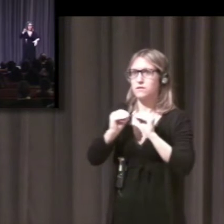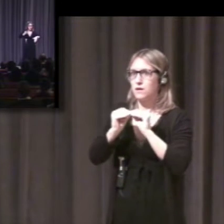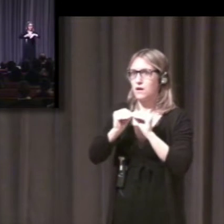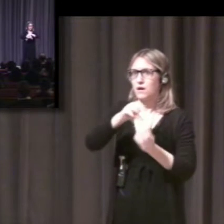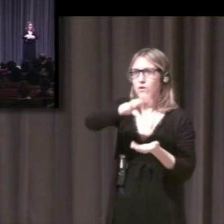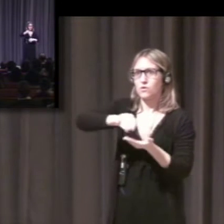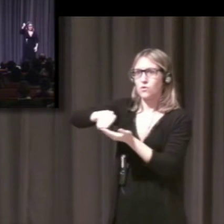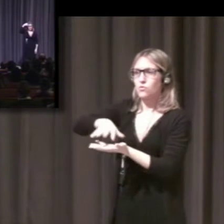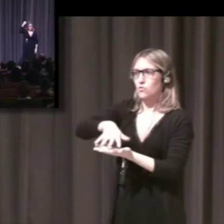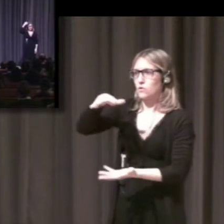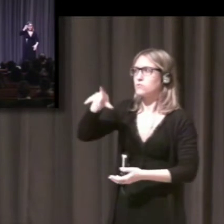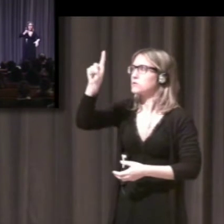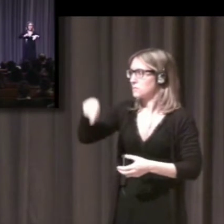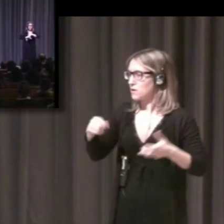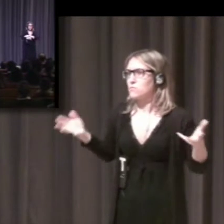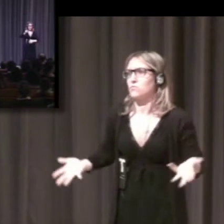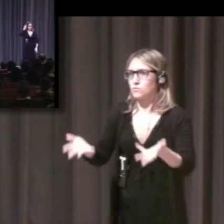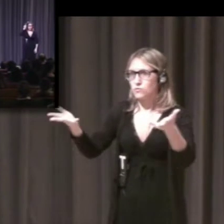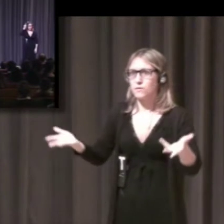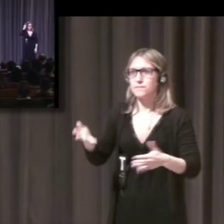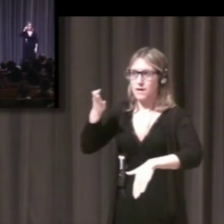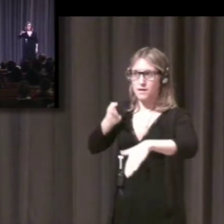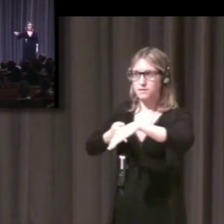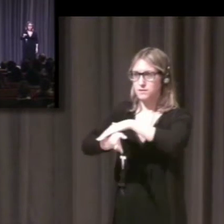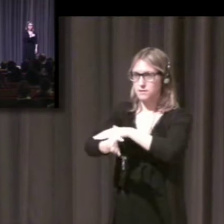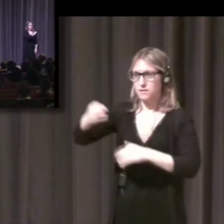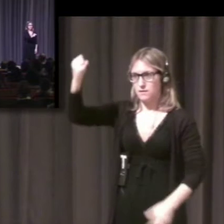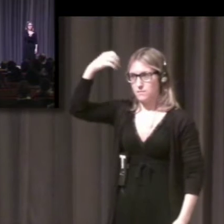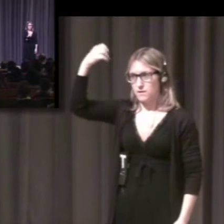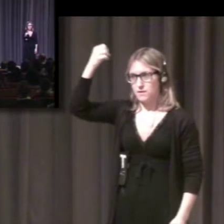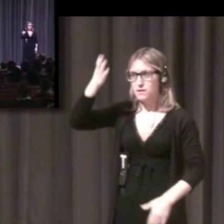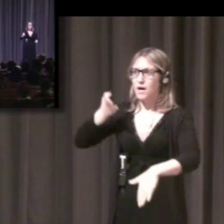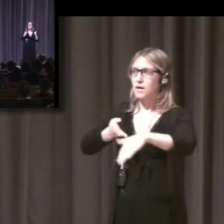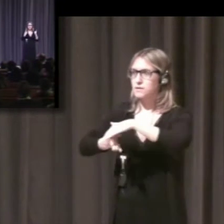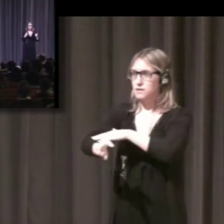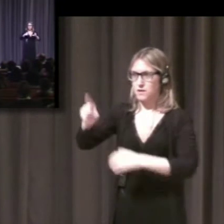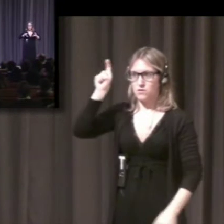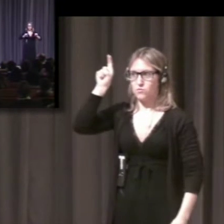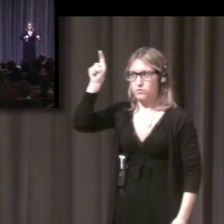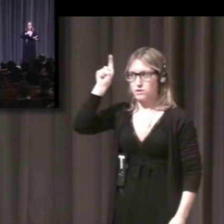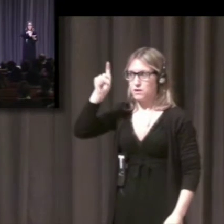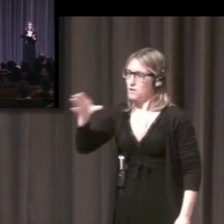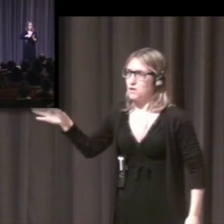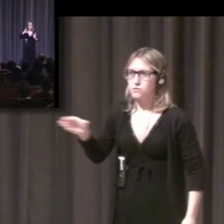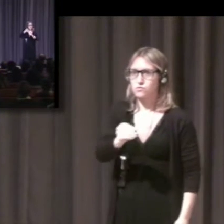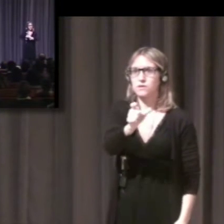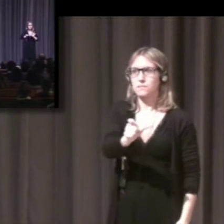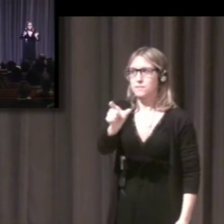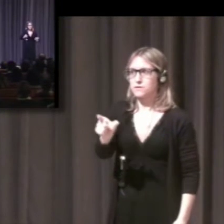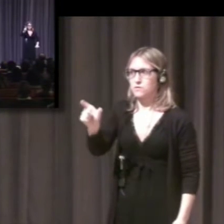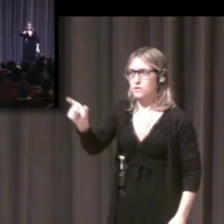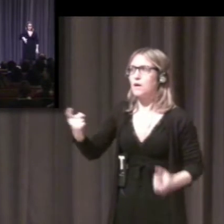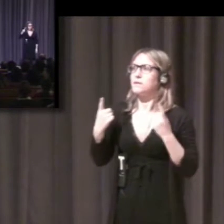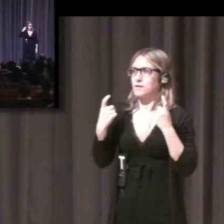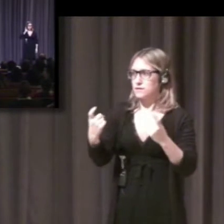l'aprenentatge i a la docència de totes les persones que necessiten utilitzar la llengua perquè són sordes o són